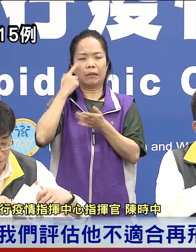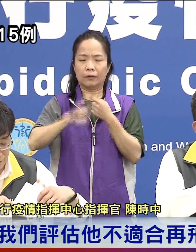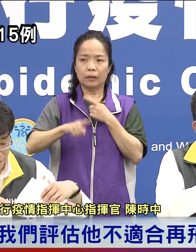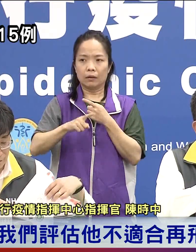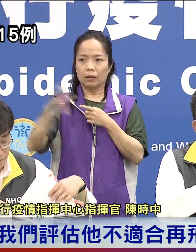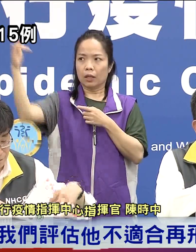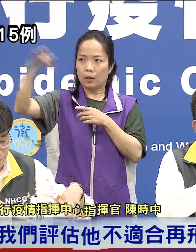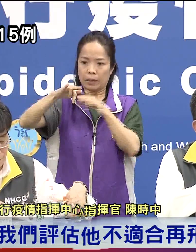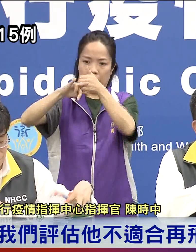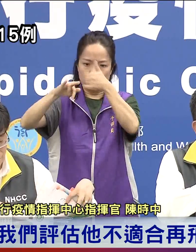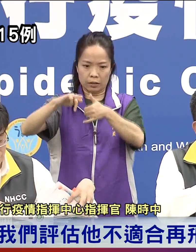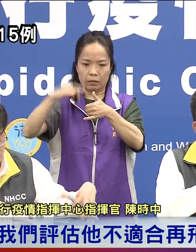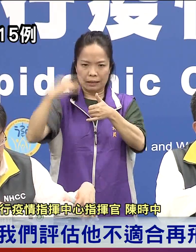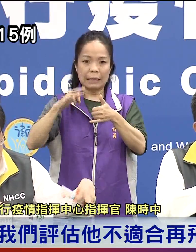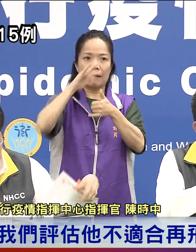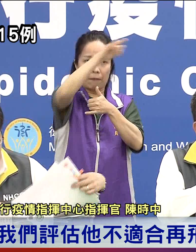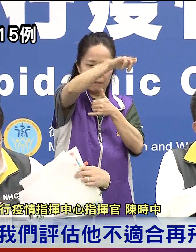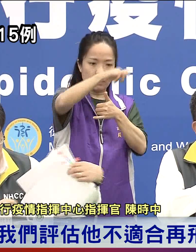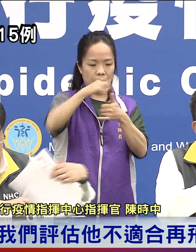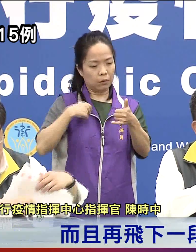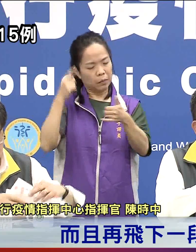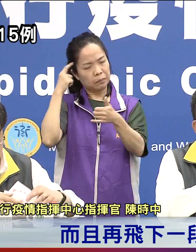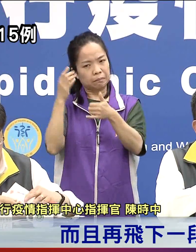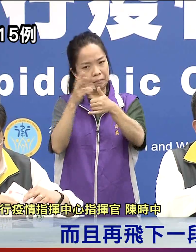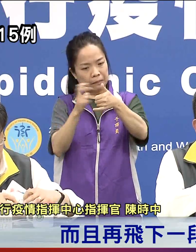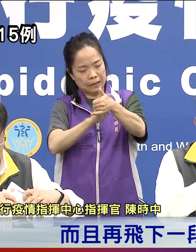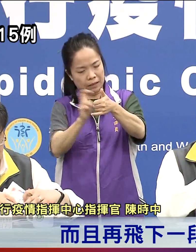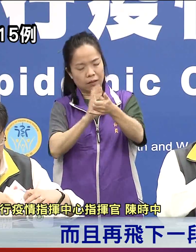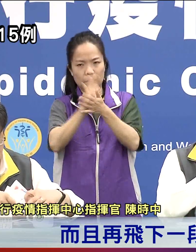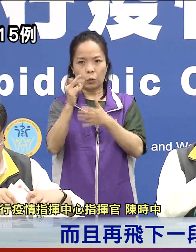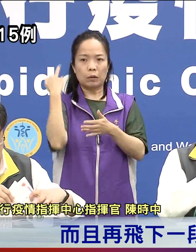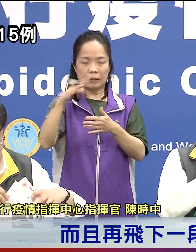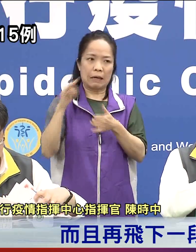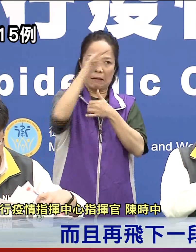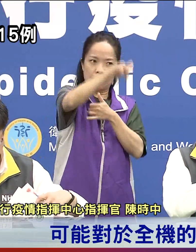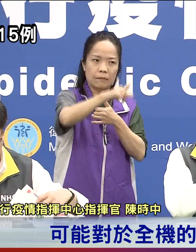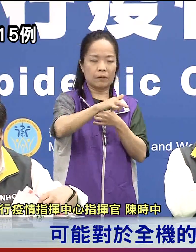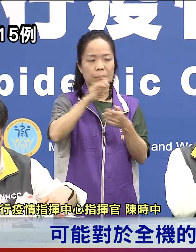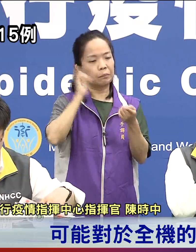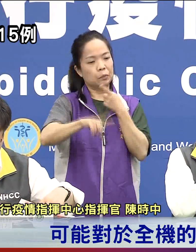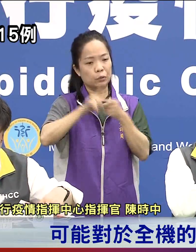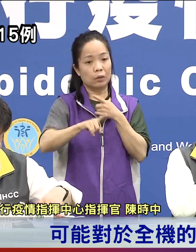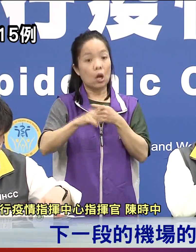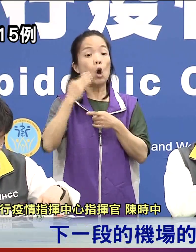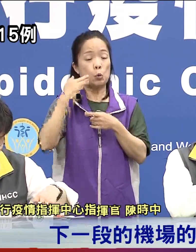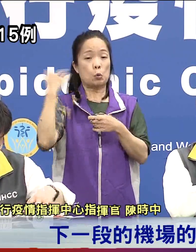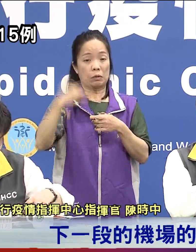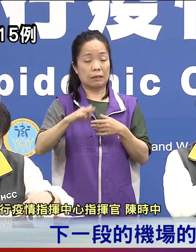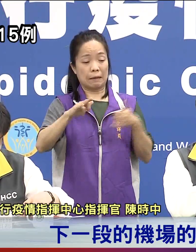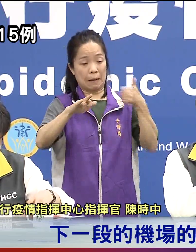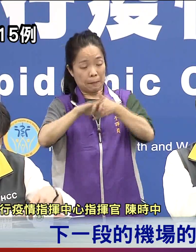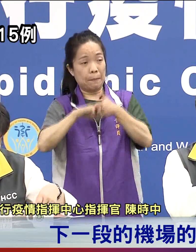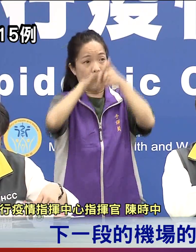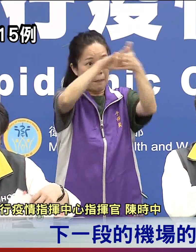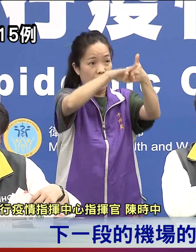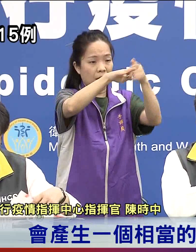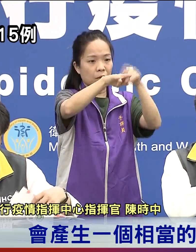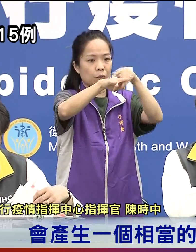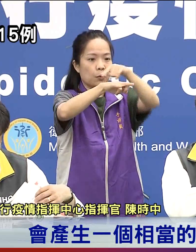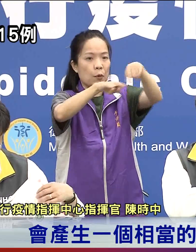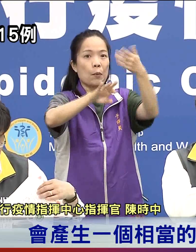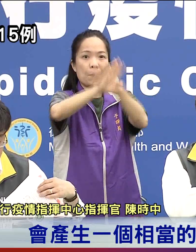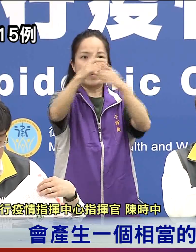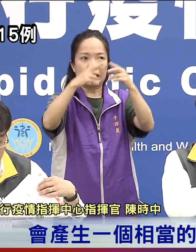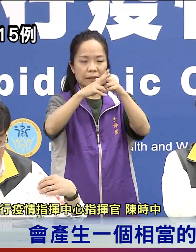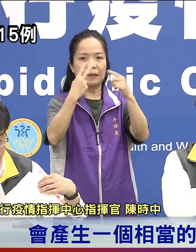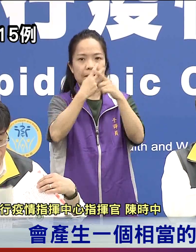估他不适合再飞下一段，而且再飞下一段可能对于全机的人，下一段的机层的人会产